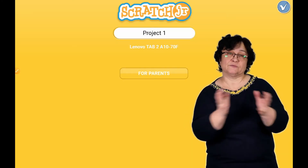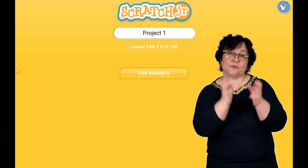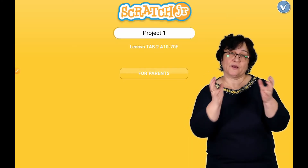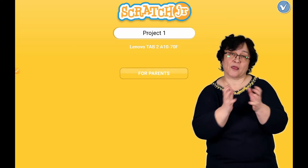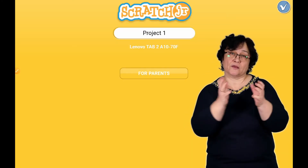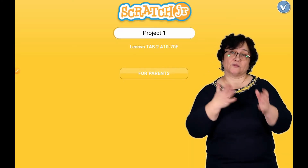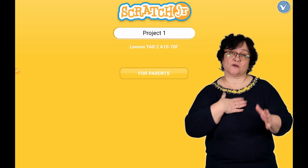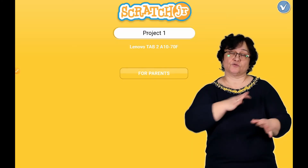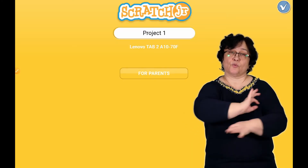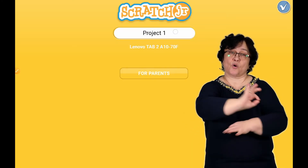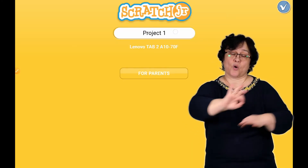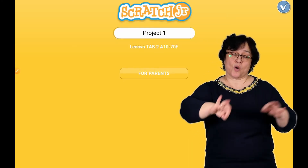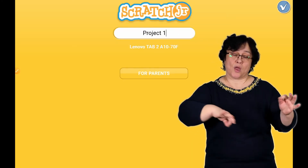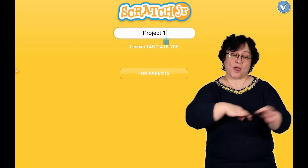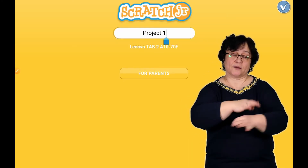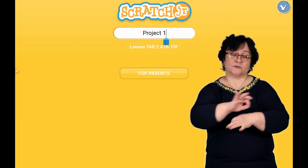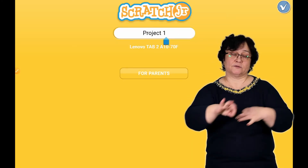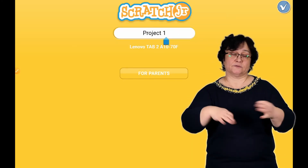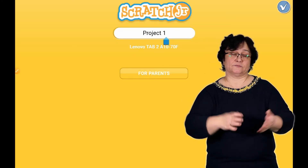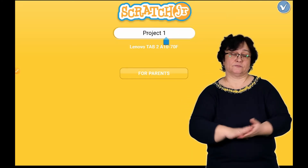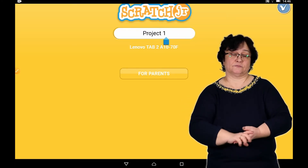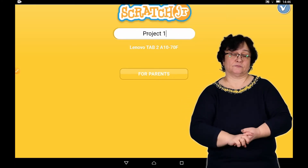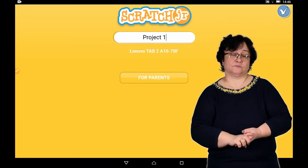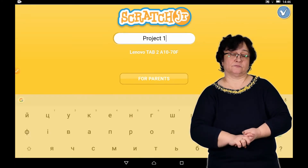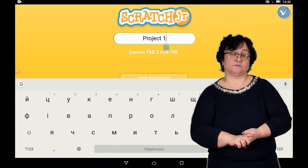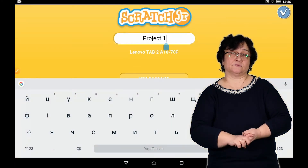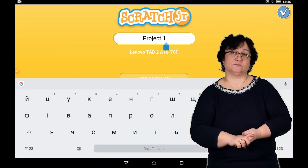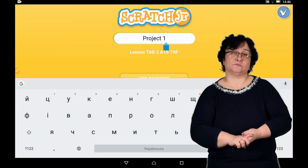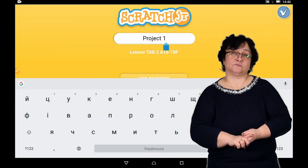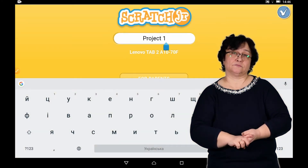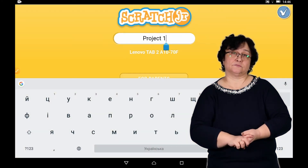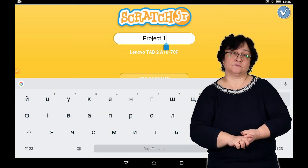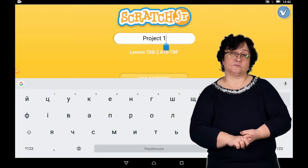А поки що зберігаємо наш проект.